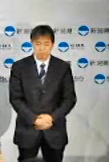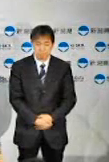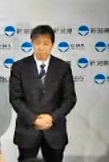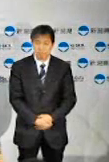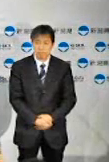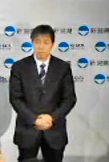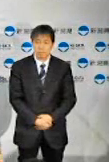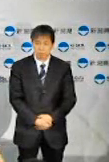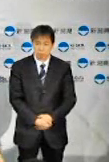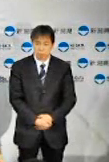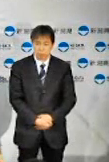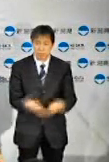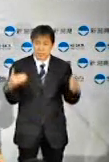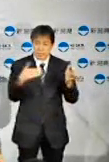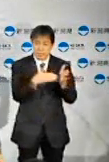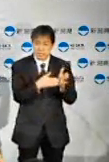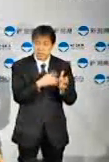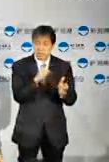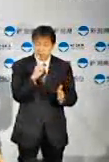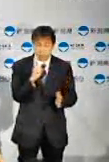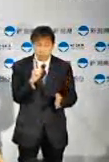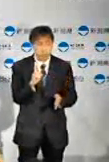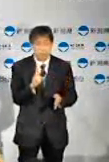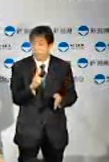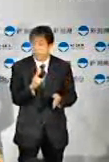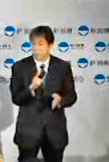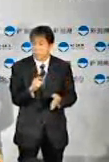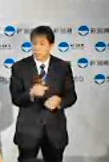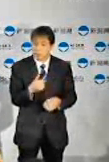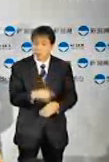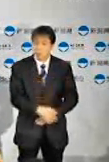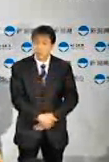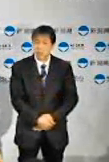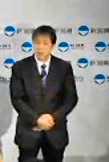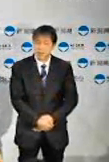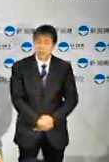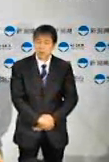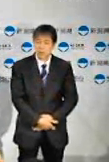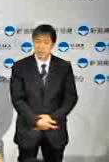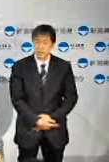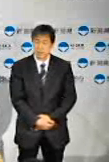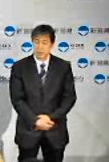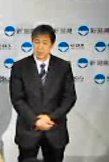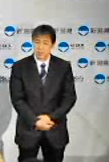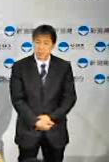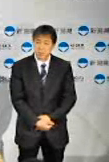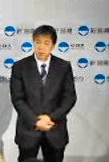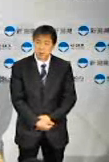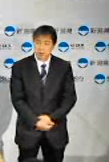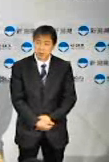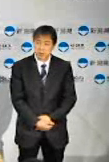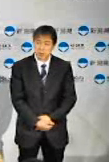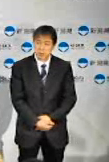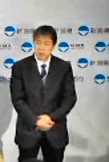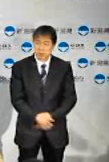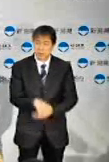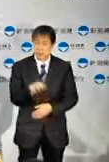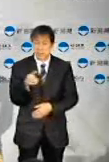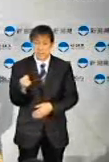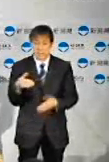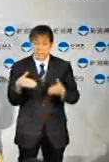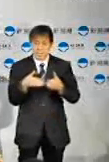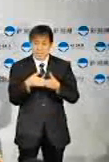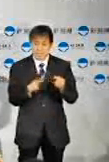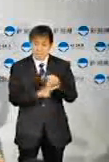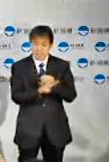はい、最後に一問。 そうですね、次の、はい、 朝日新聞の井上です。 はい、 先ほど柏崎刈羽原発